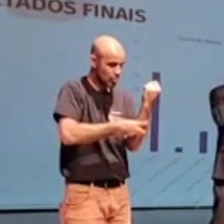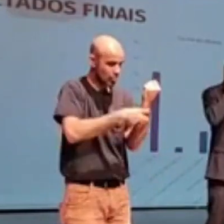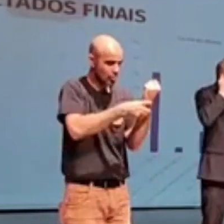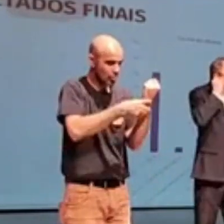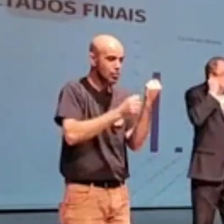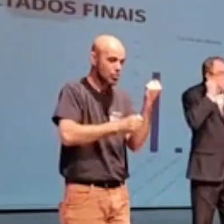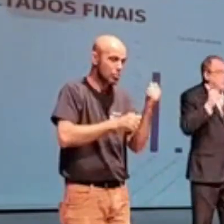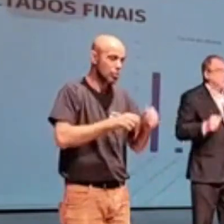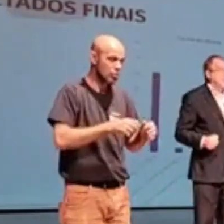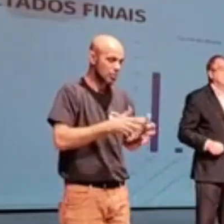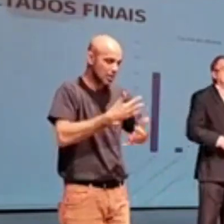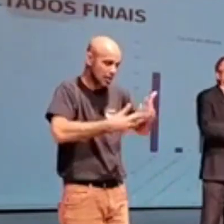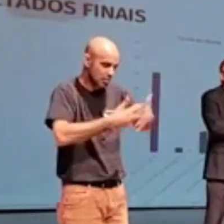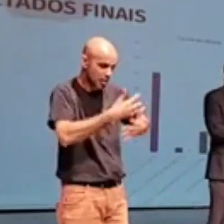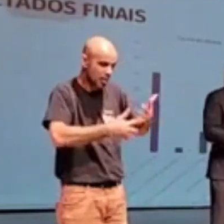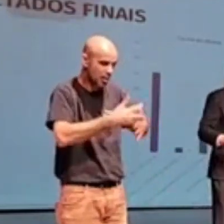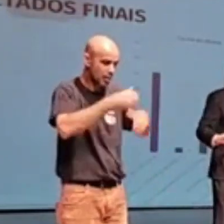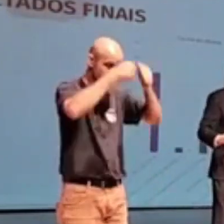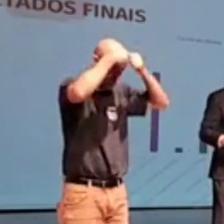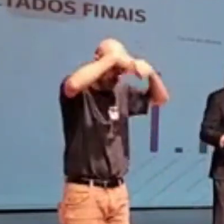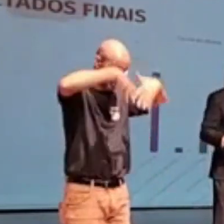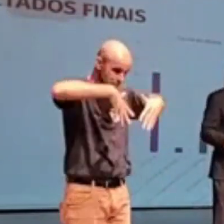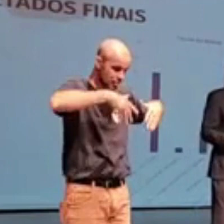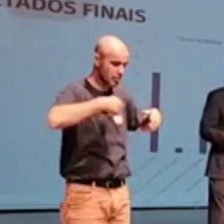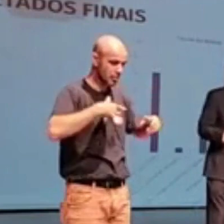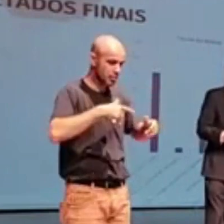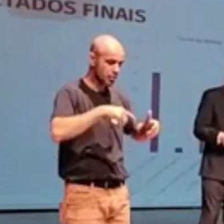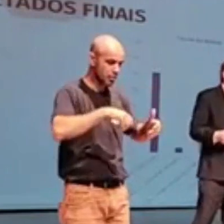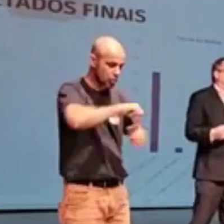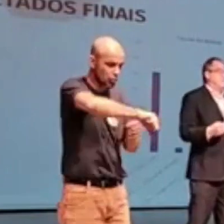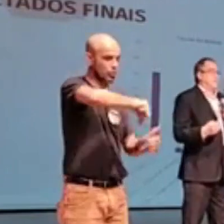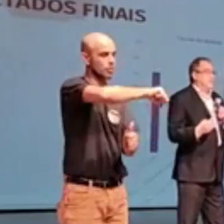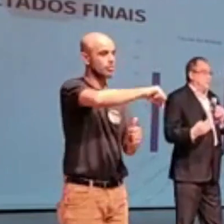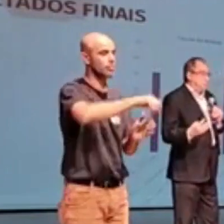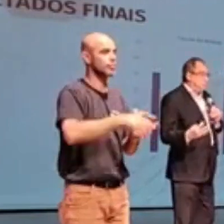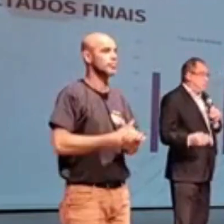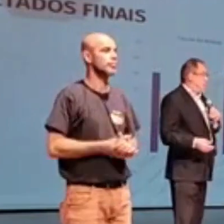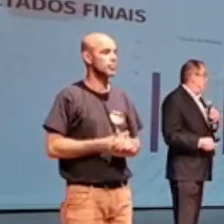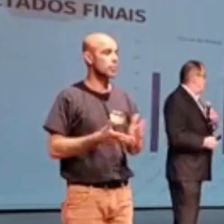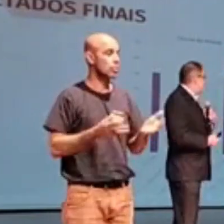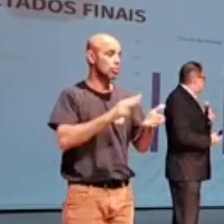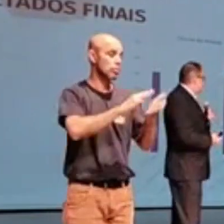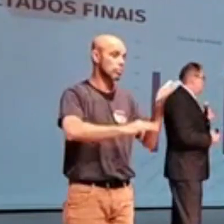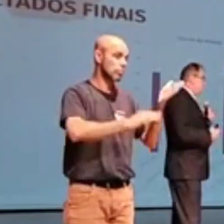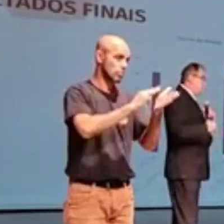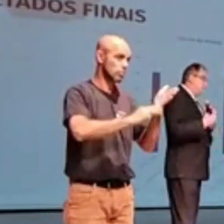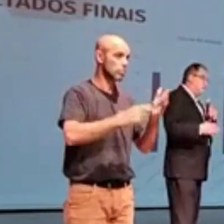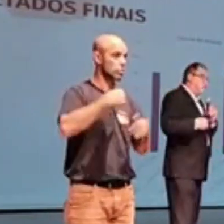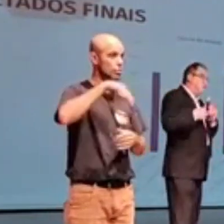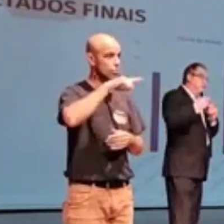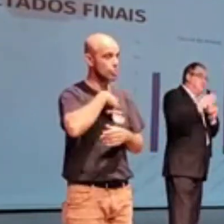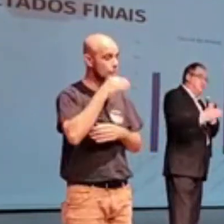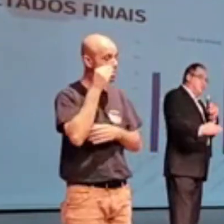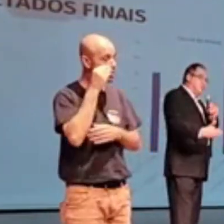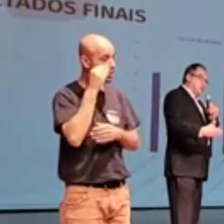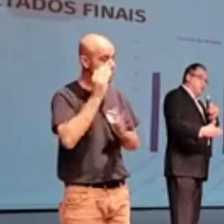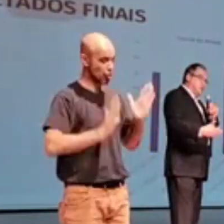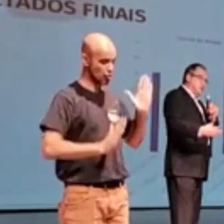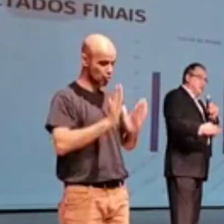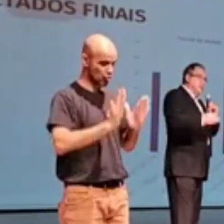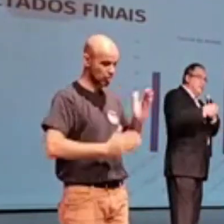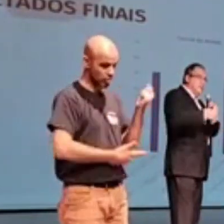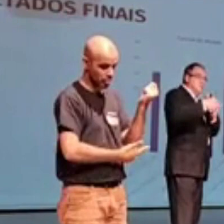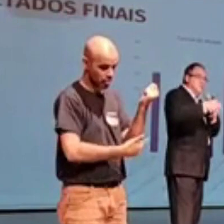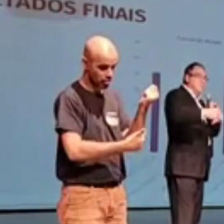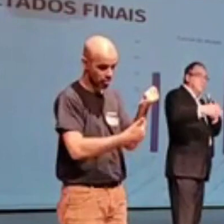e dando alteração neurológica, aí você tem que tirar tudo, tá? E hoje tem uma metodologia que a gente faz um teste durante a